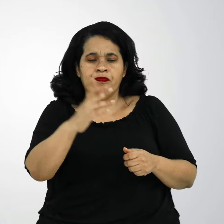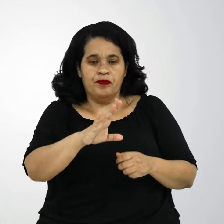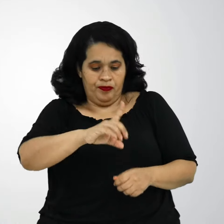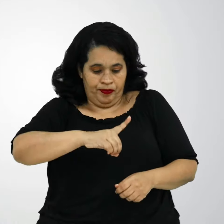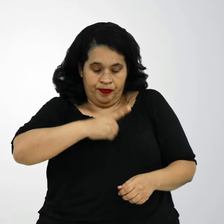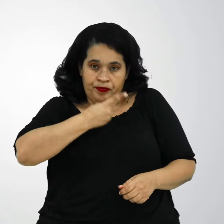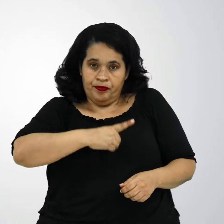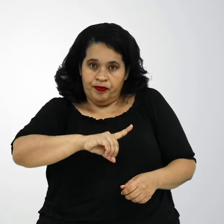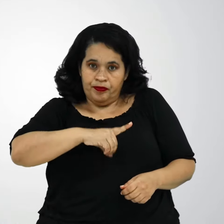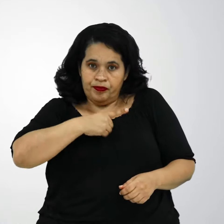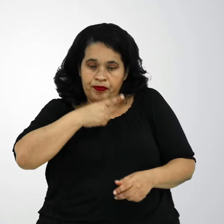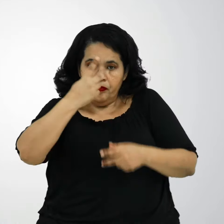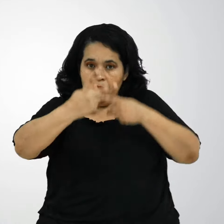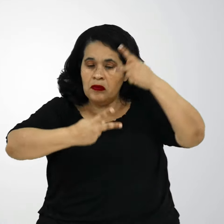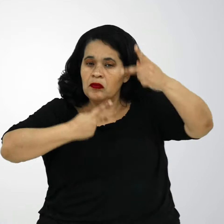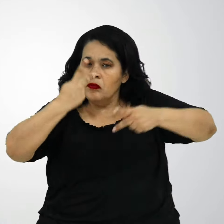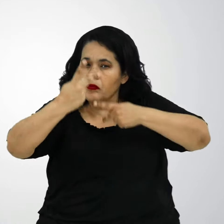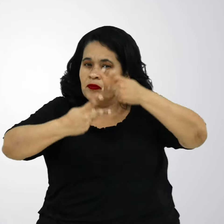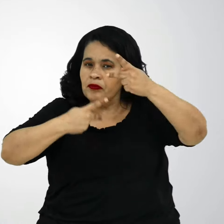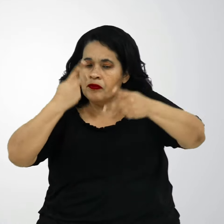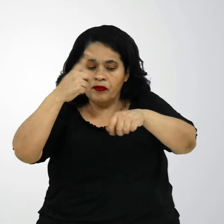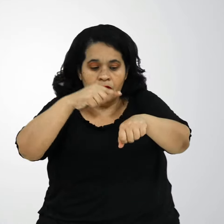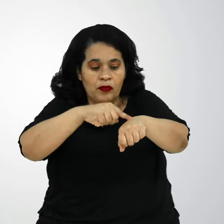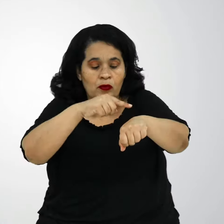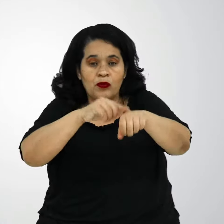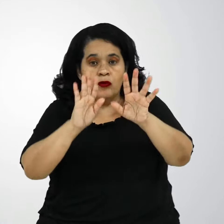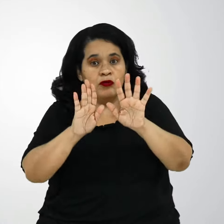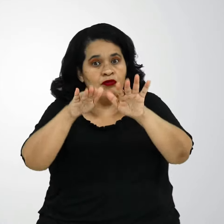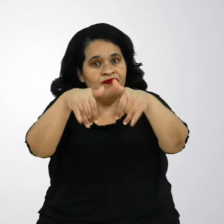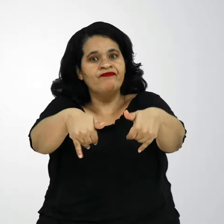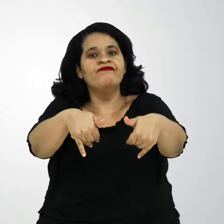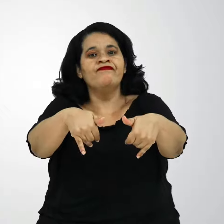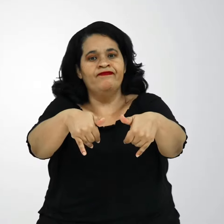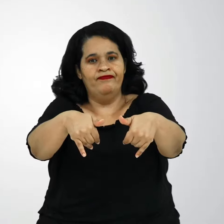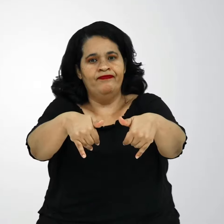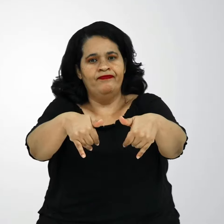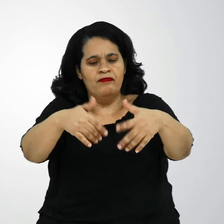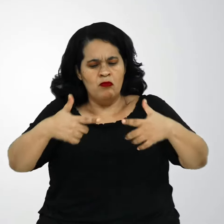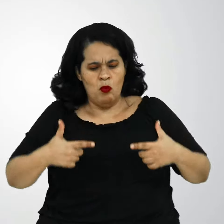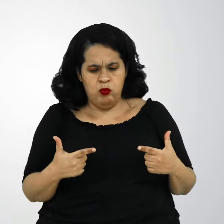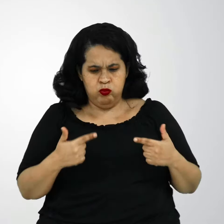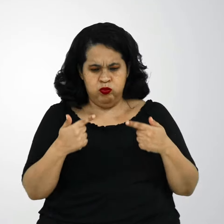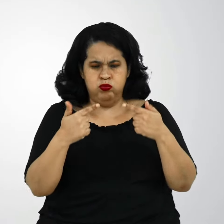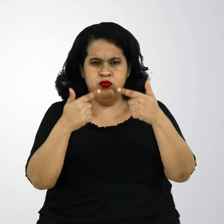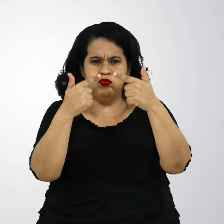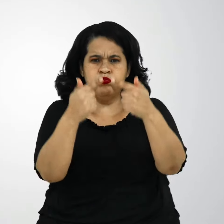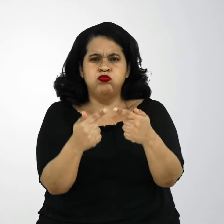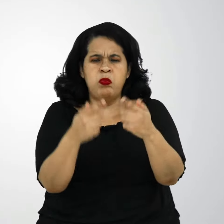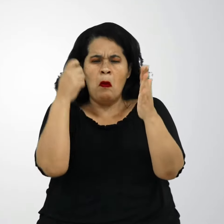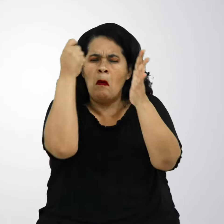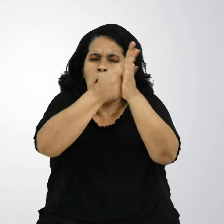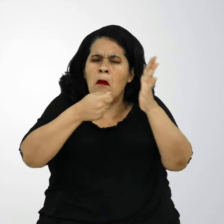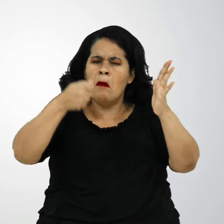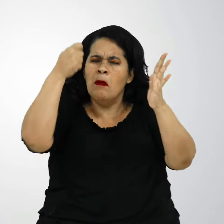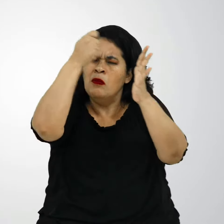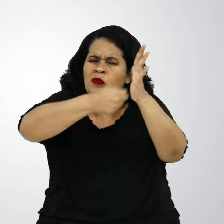apontar de fato para o tempo do fim, para a batalha final do povo de Deus